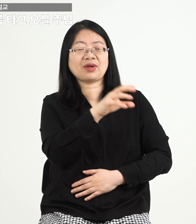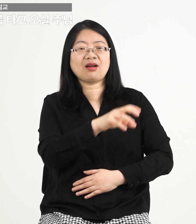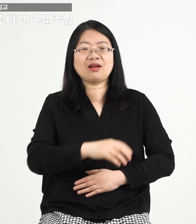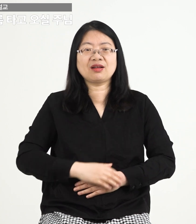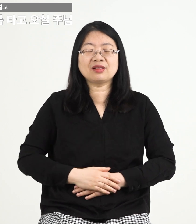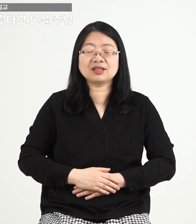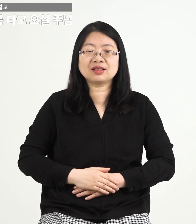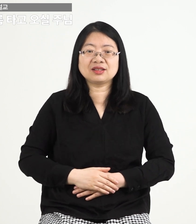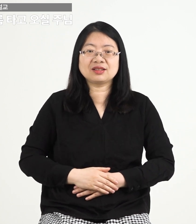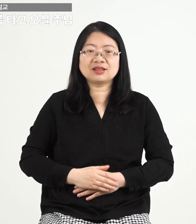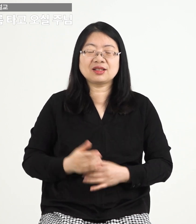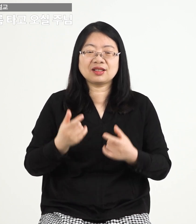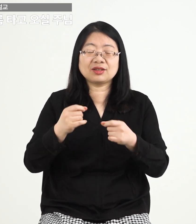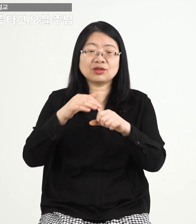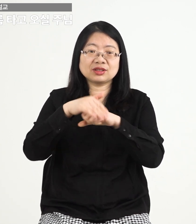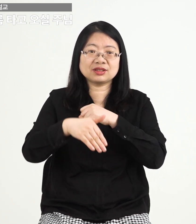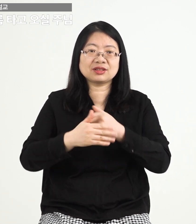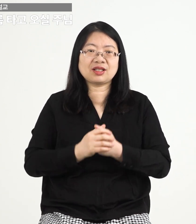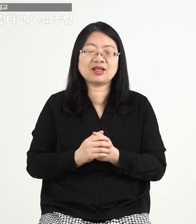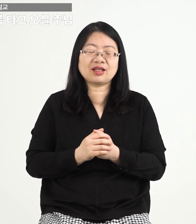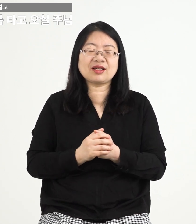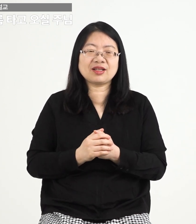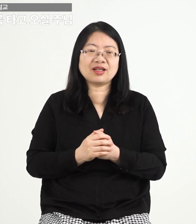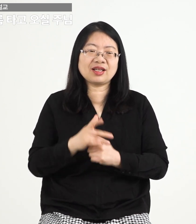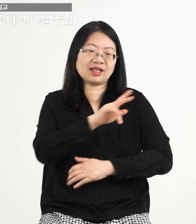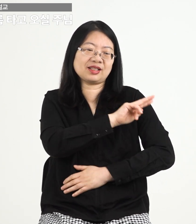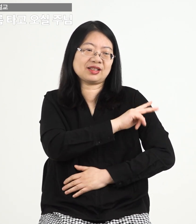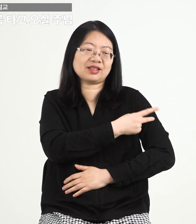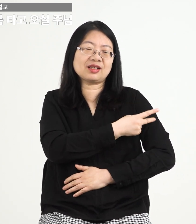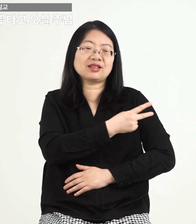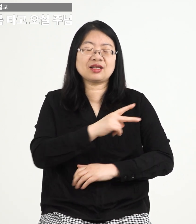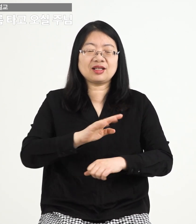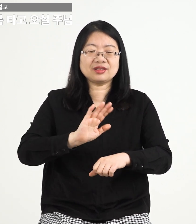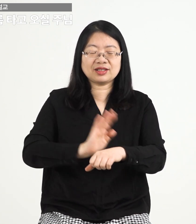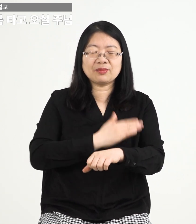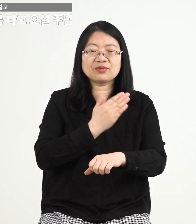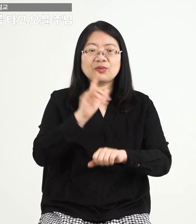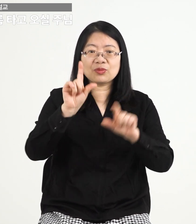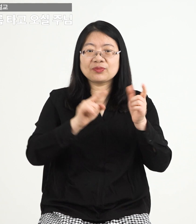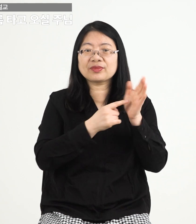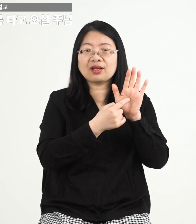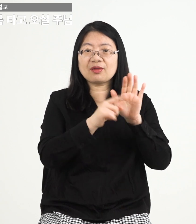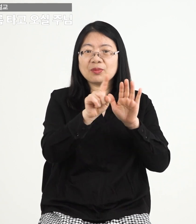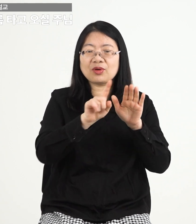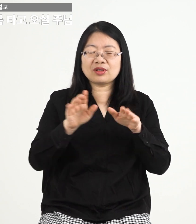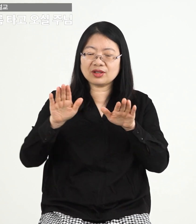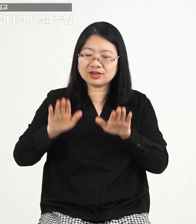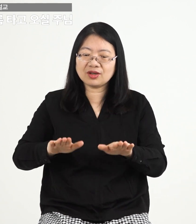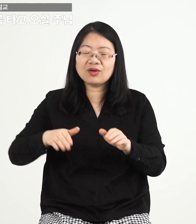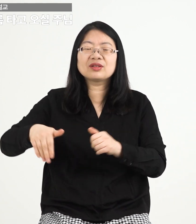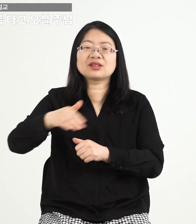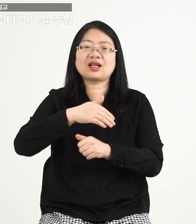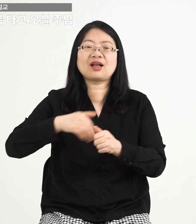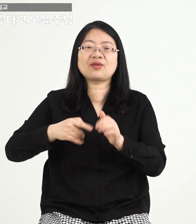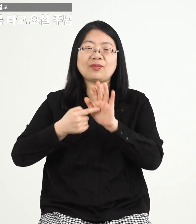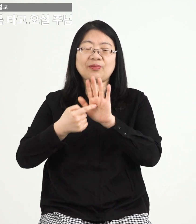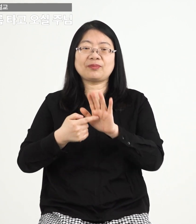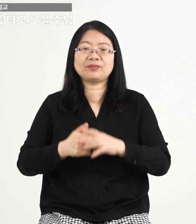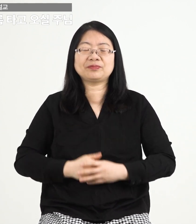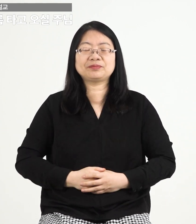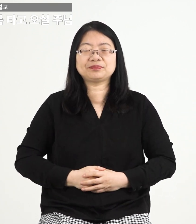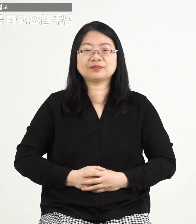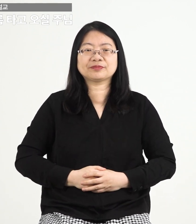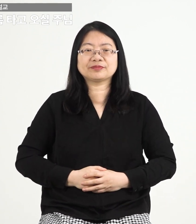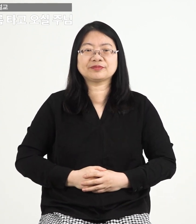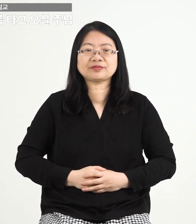시한부 종말론자들의 그 폐해가 어디서 나타나는가 하면 현실에서 나타나요. 자,